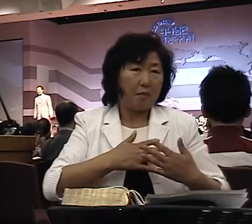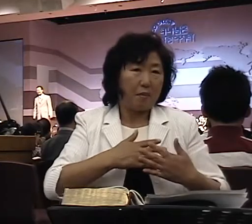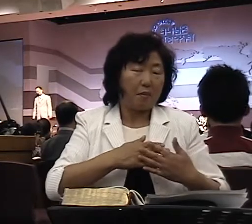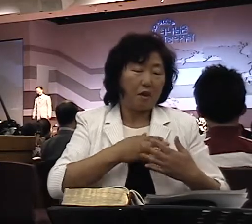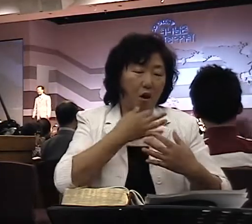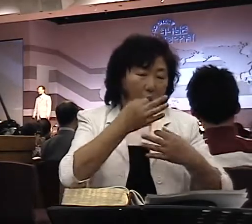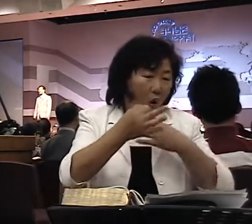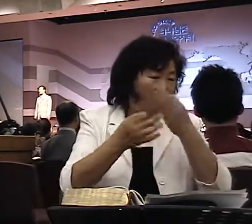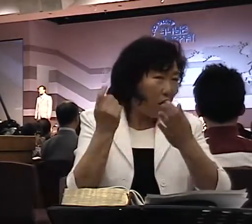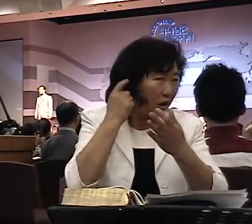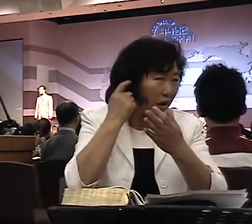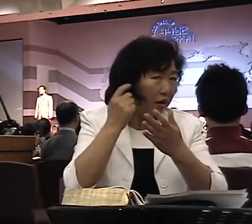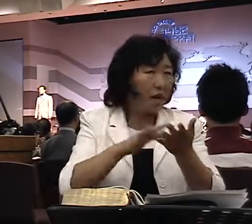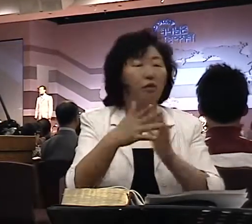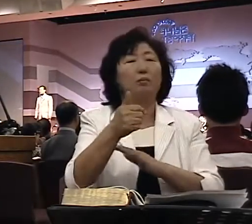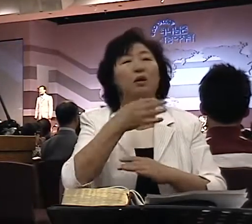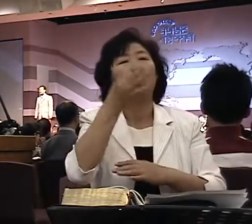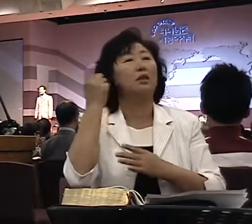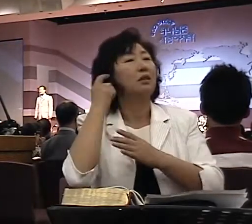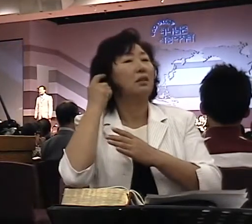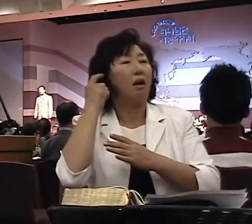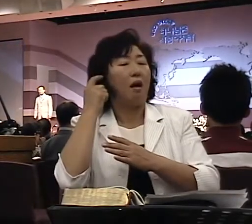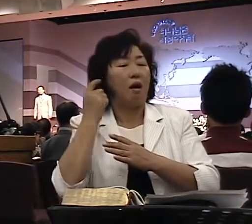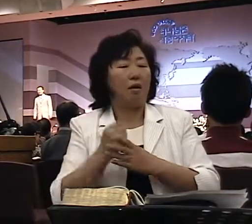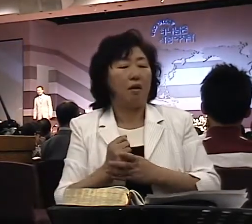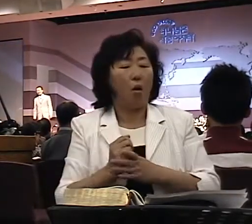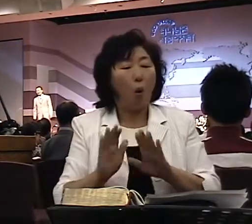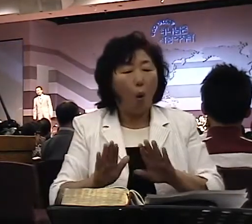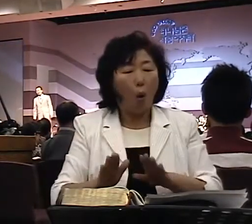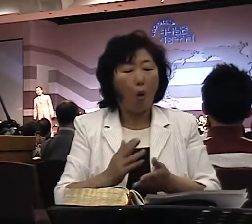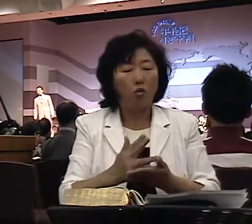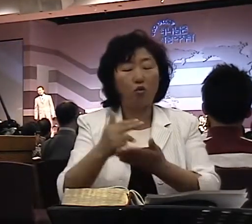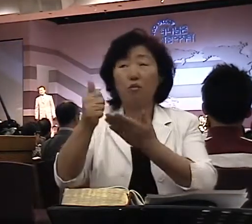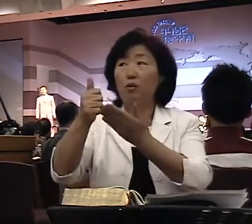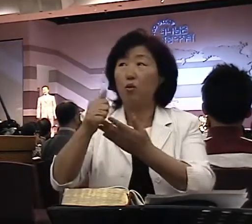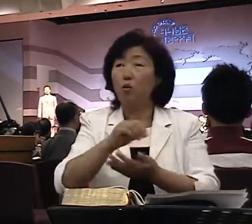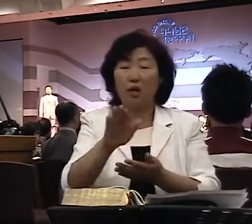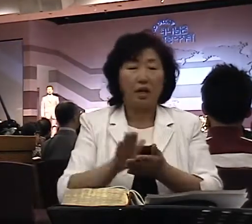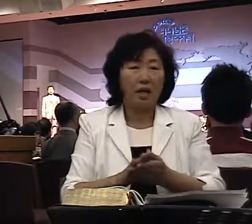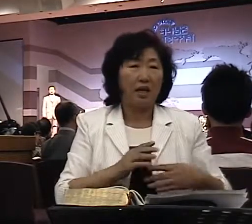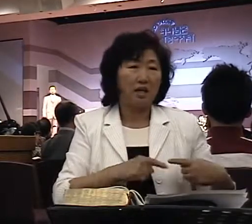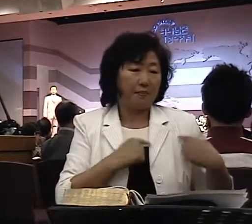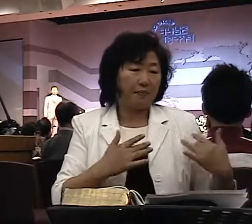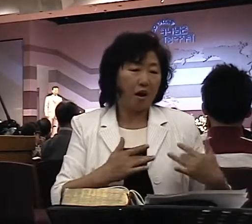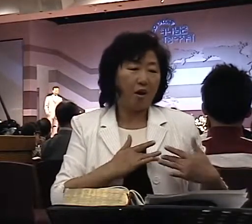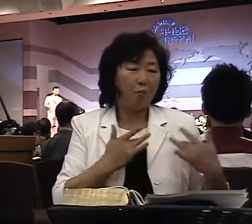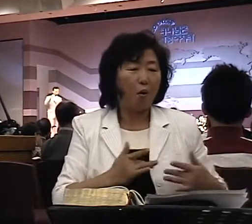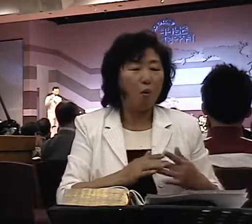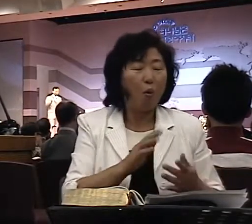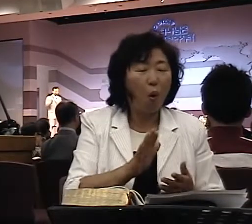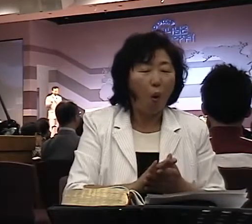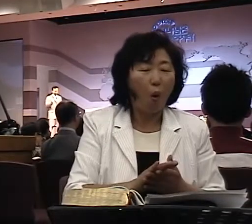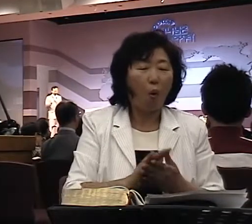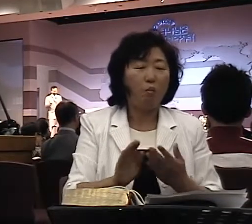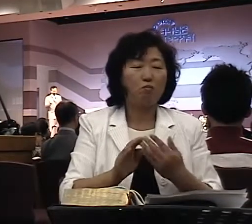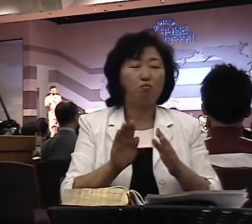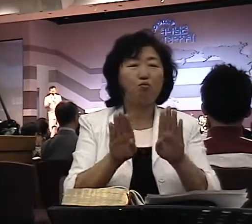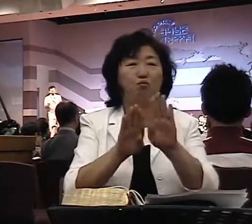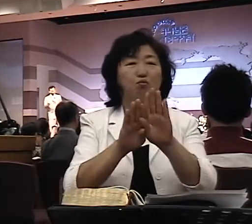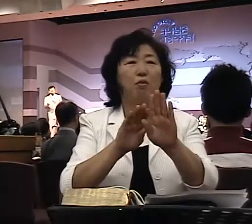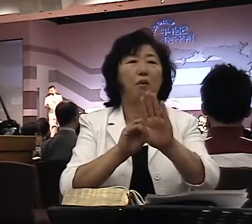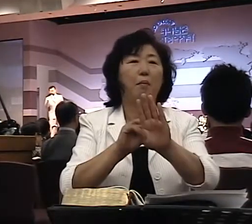소리를 들었다는 거예요. 오늘 주님께서 여러분의 심장 문 밖에서 두드리고